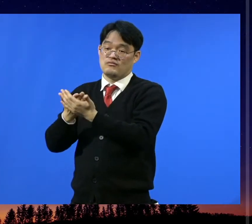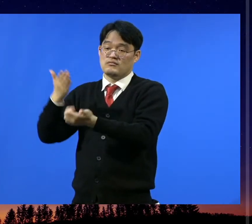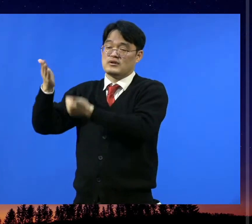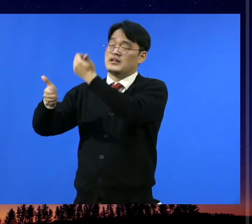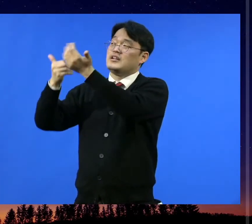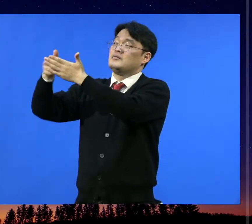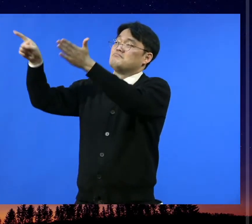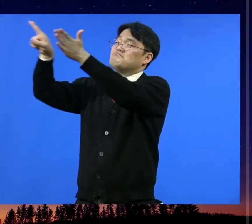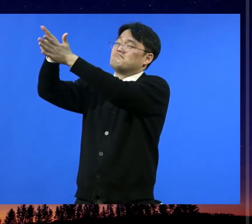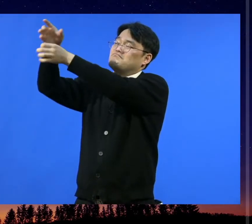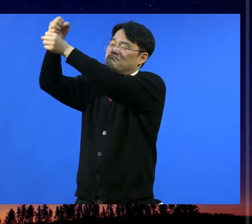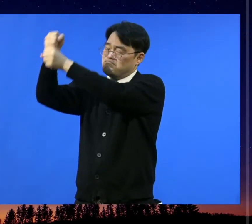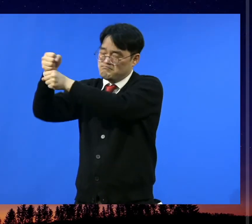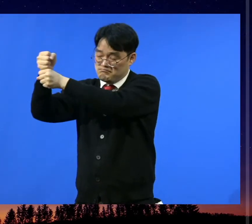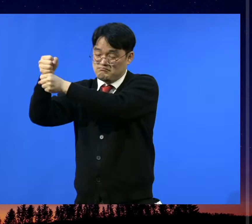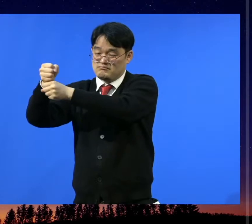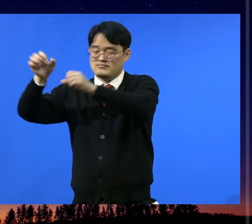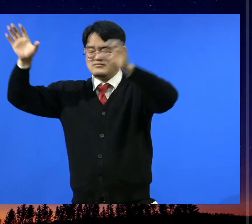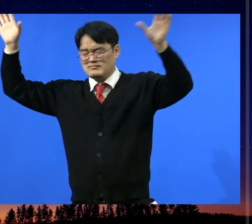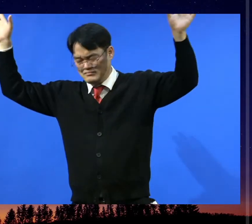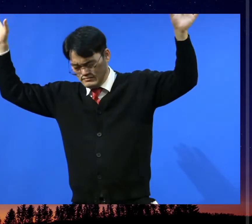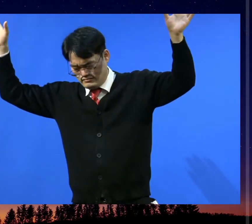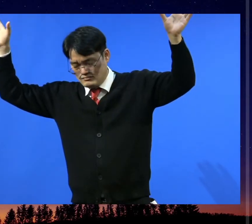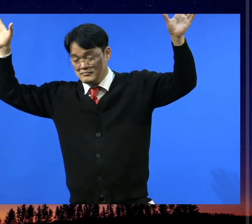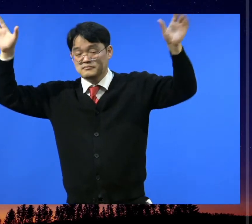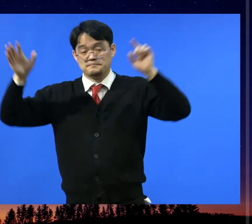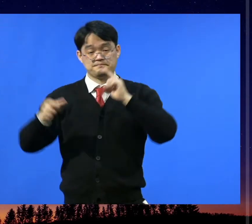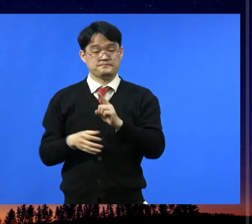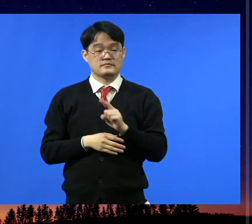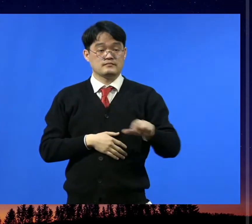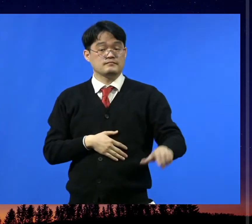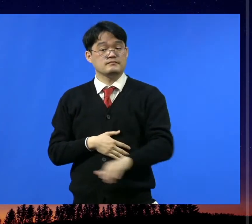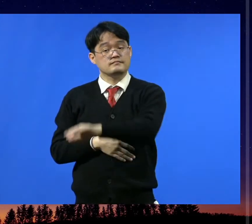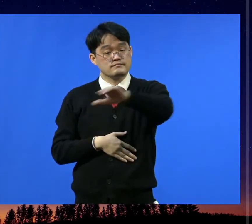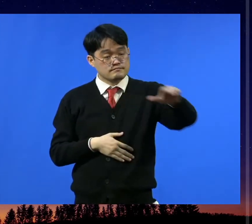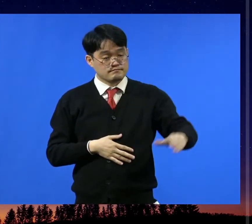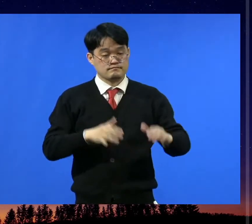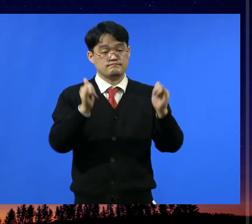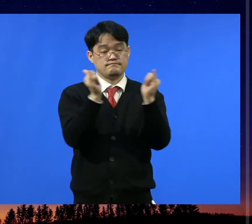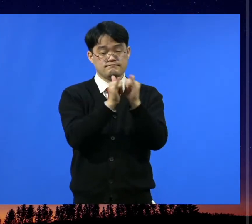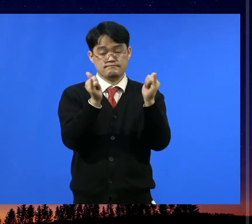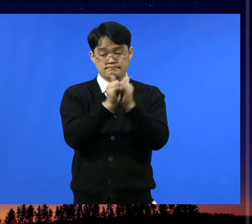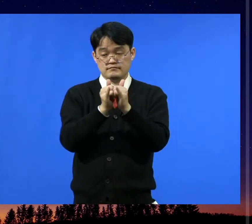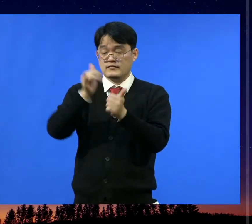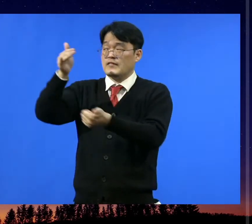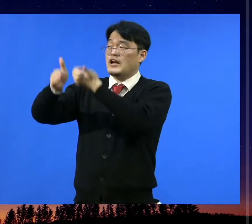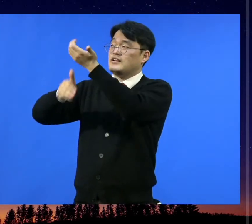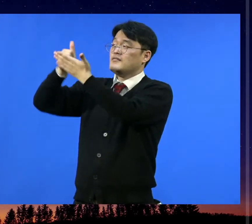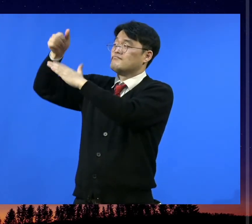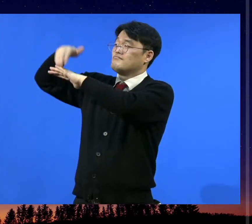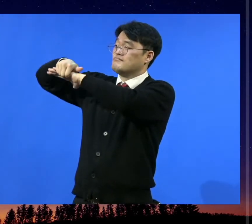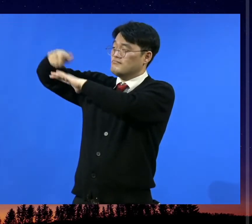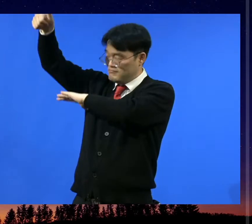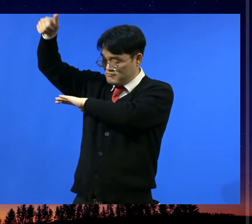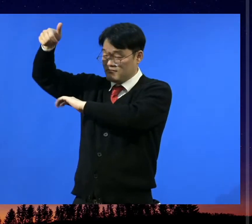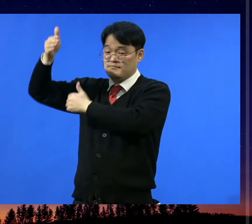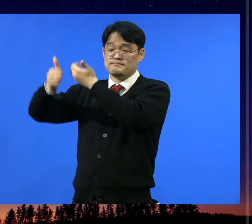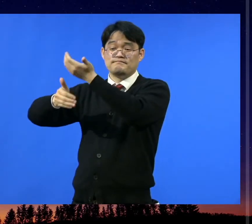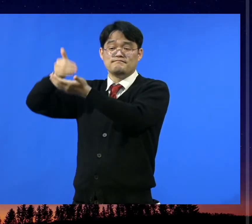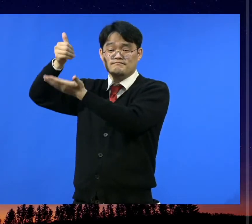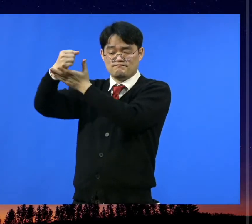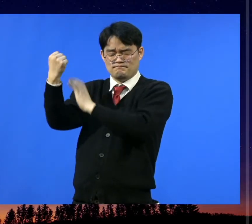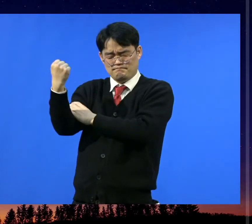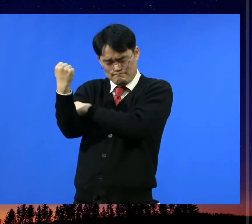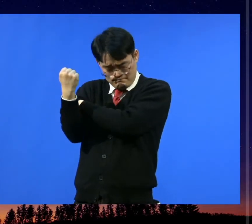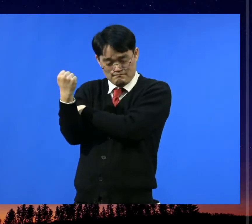거잖아요. 그렇죠? 우리의 전쟁은 하나님의 손에 달려 있다. 우리의 인생의 모든 것도 하나님의 손에 달려